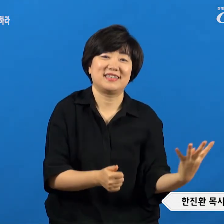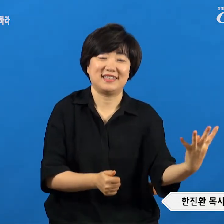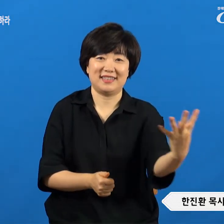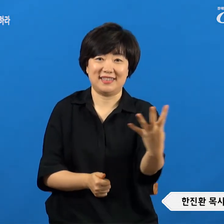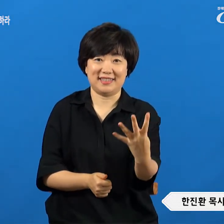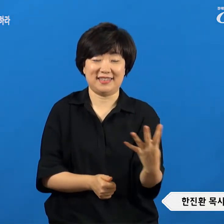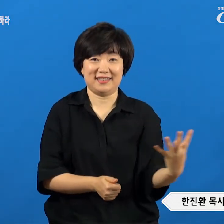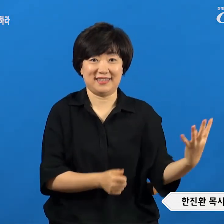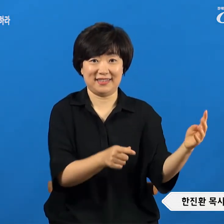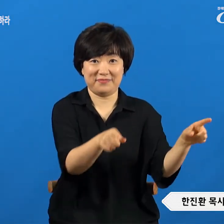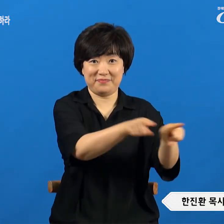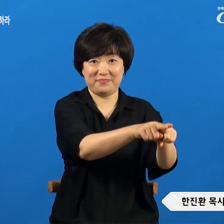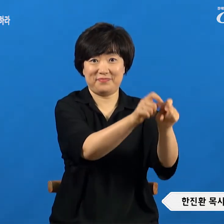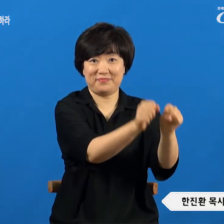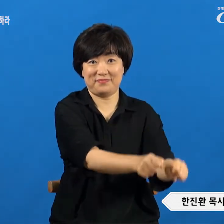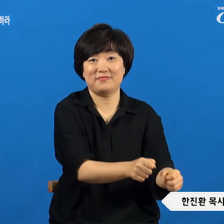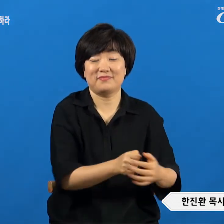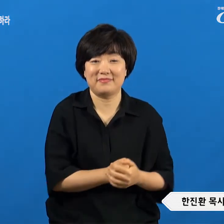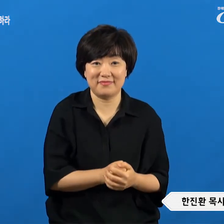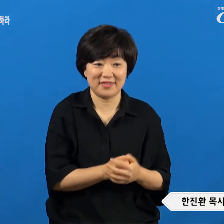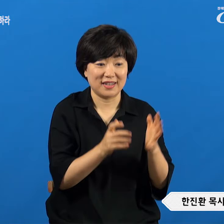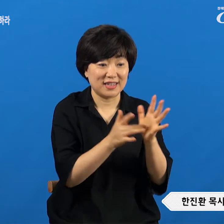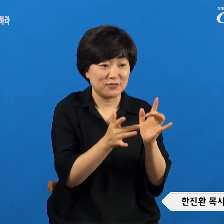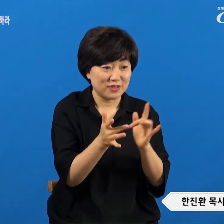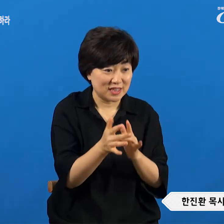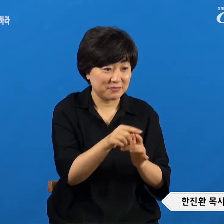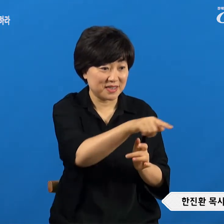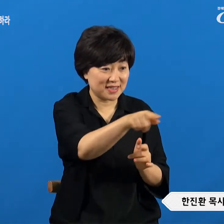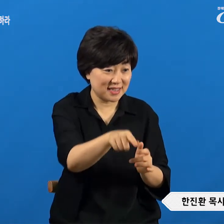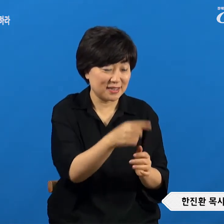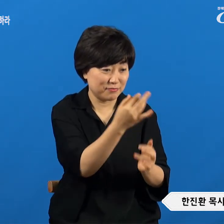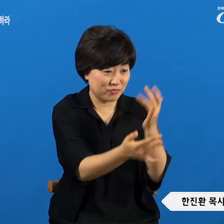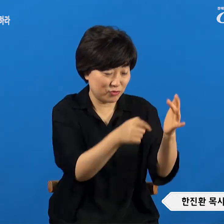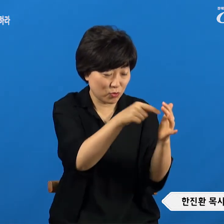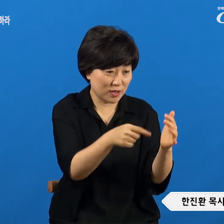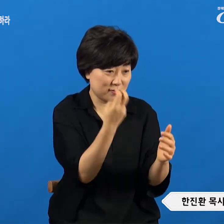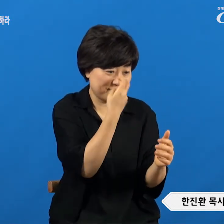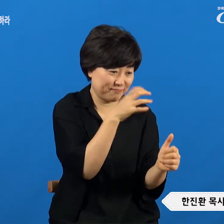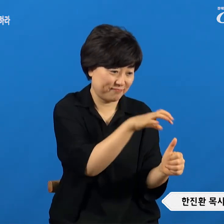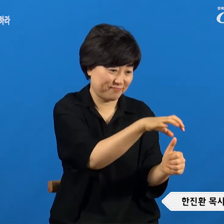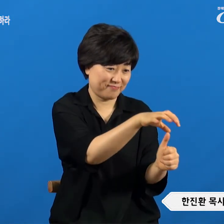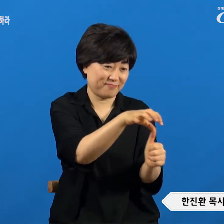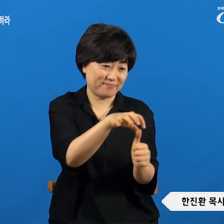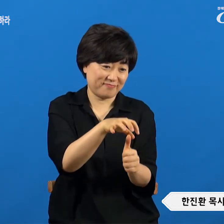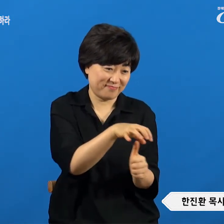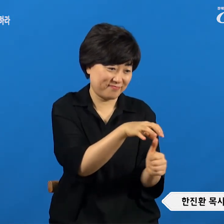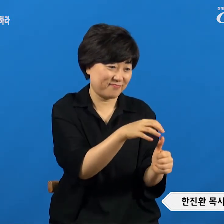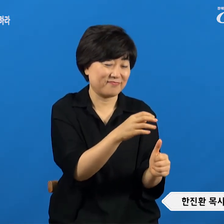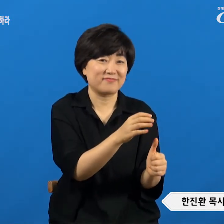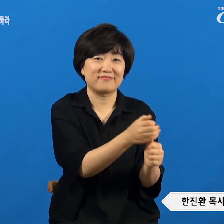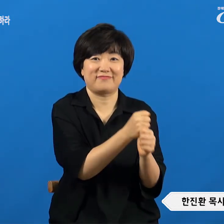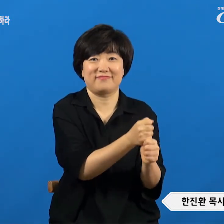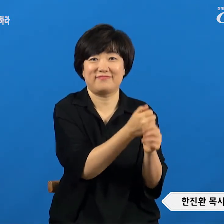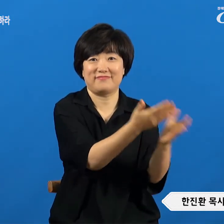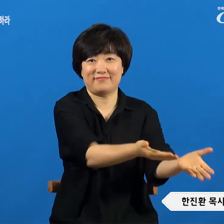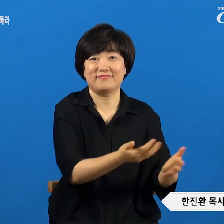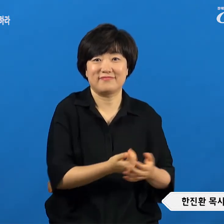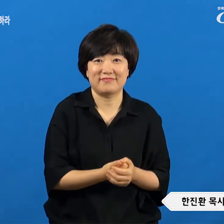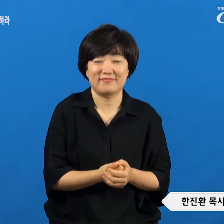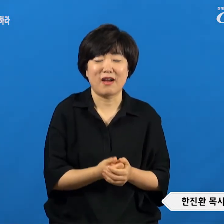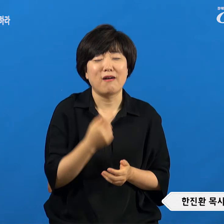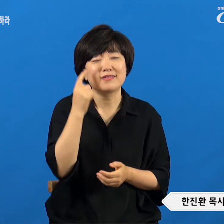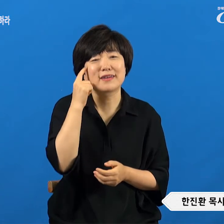예수님이 불 속에서 그들을 붙들어 주시고 그들을 지켜주시는 것입니다. 한번 상상을